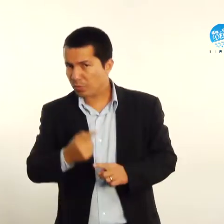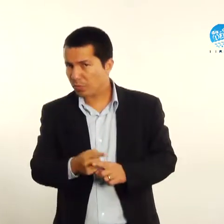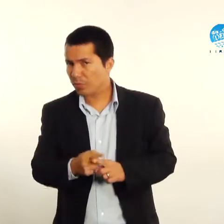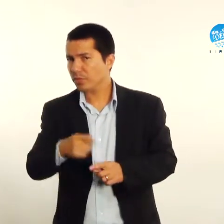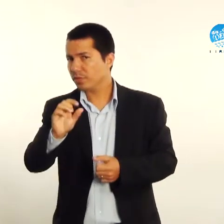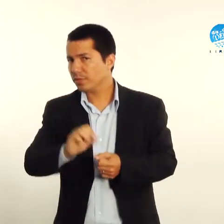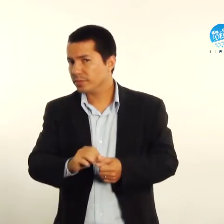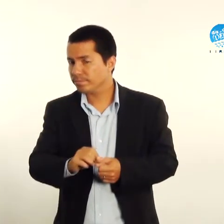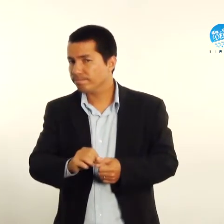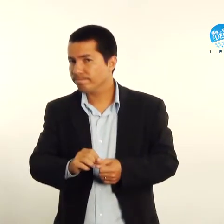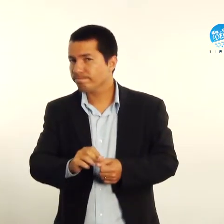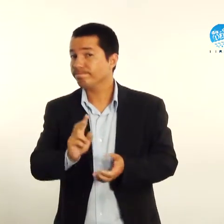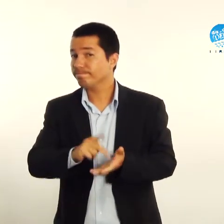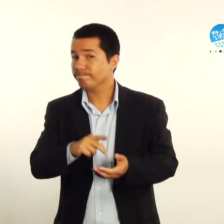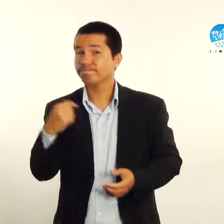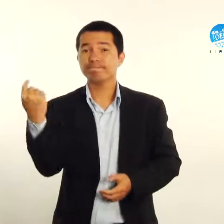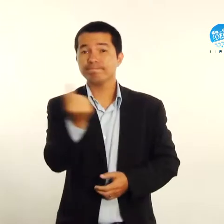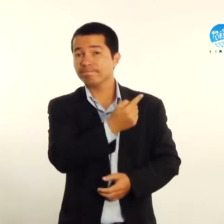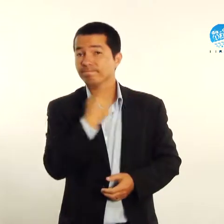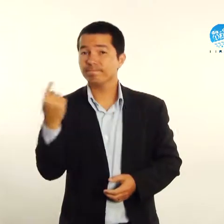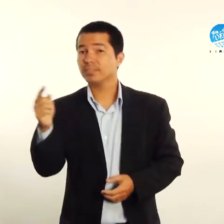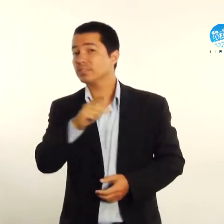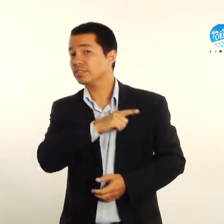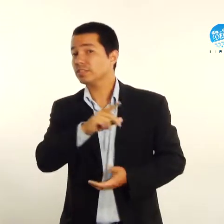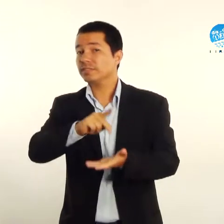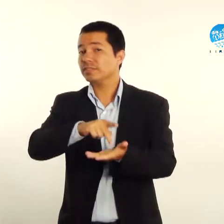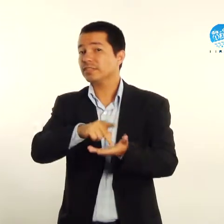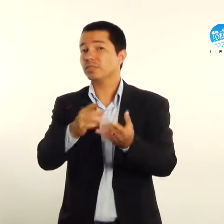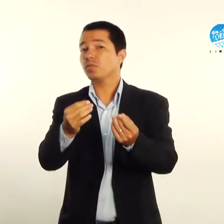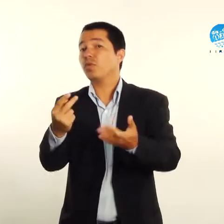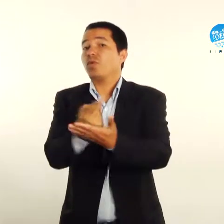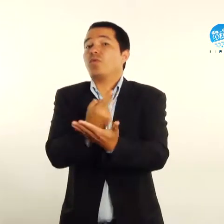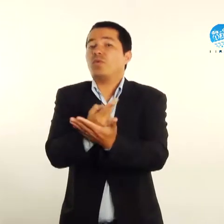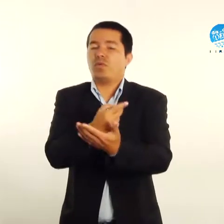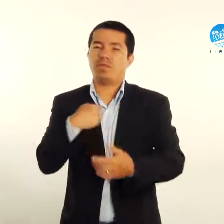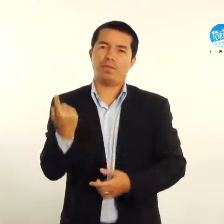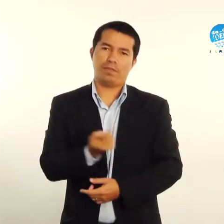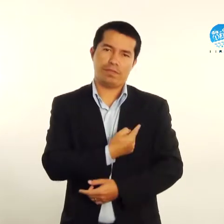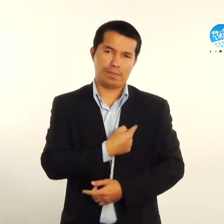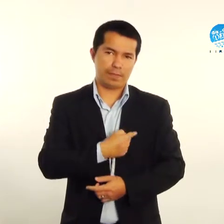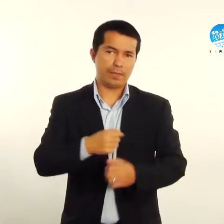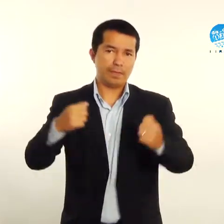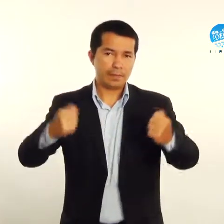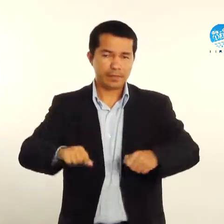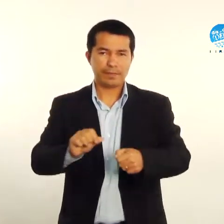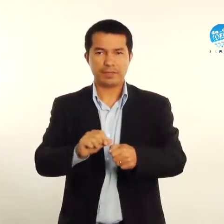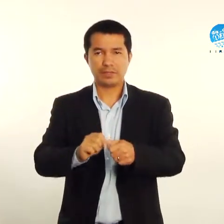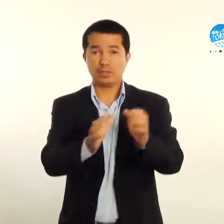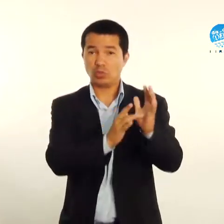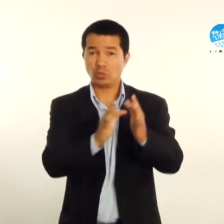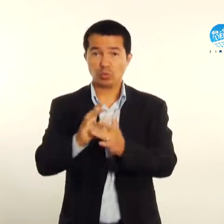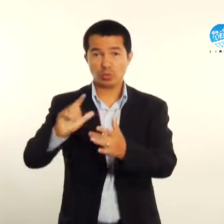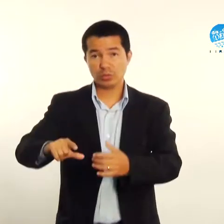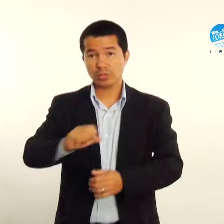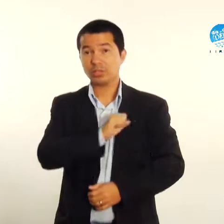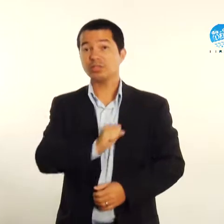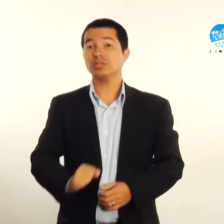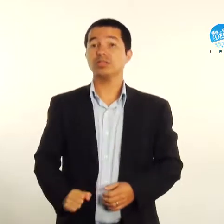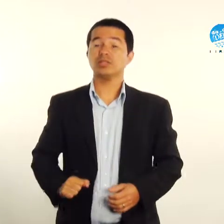está acontecendo. Não é verdade? Mas a gente precisa deixar Jesus ser o Senhor da nossa vida. E